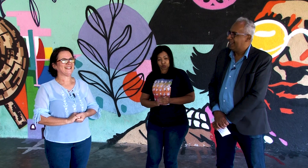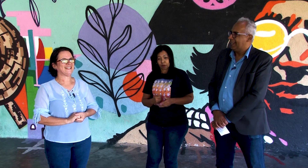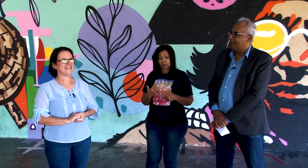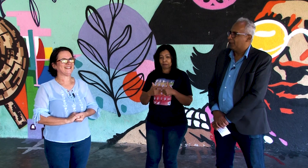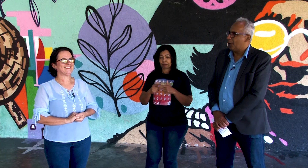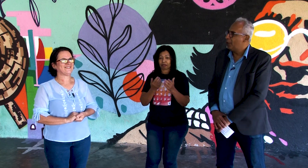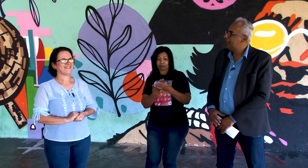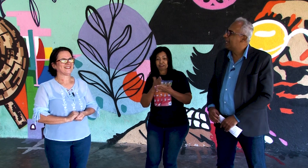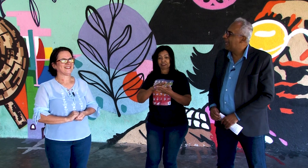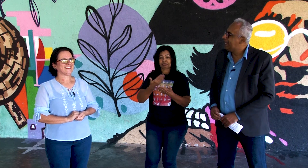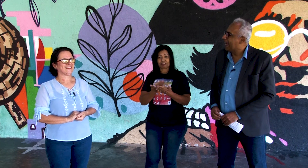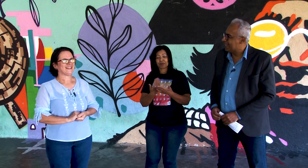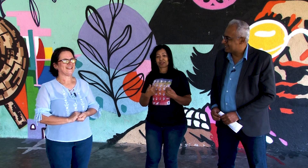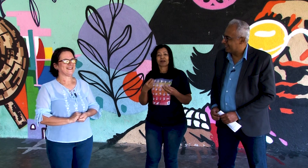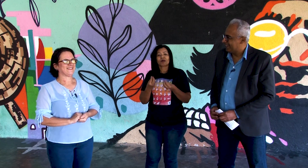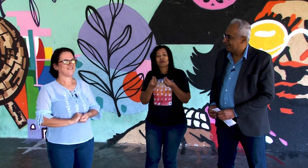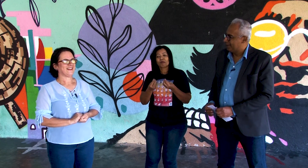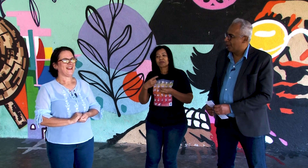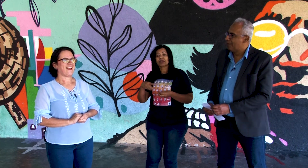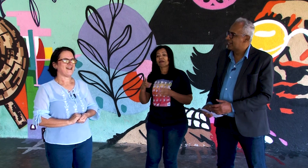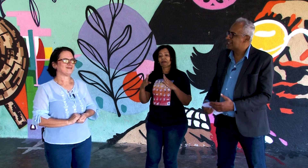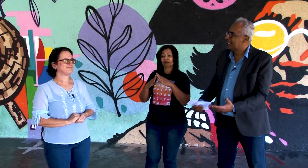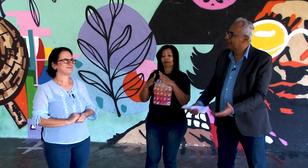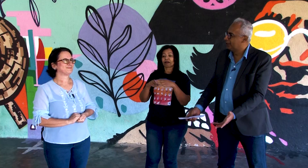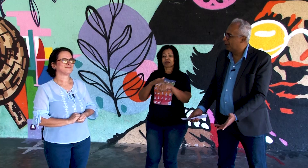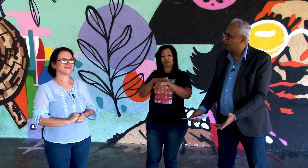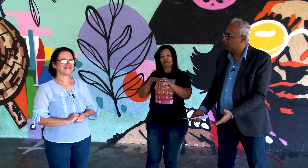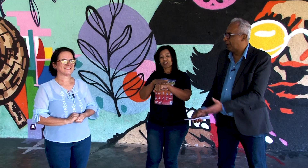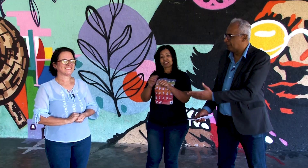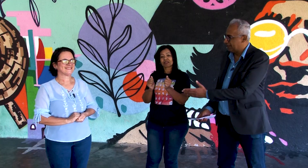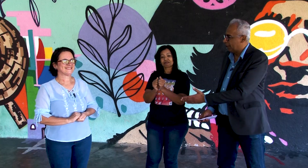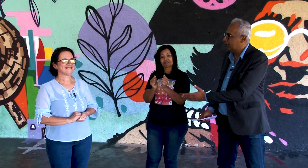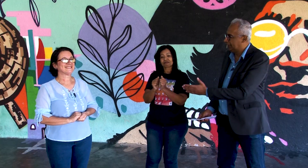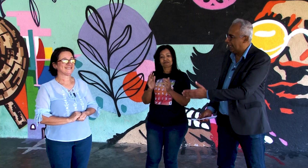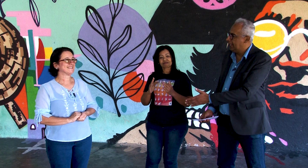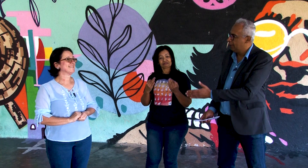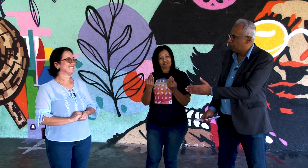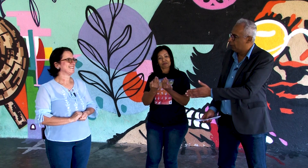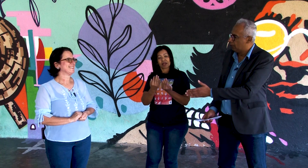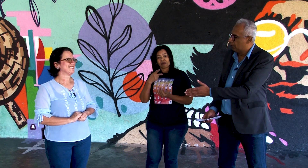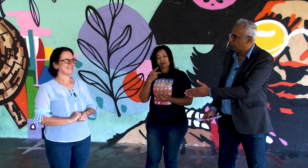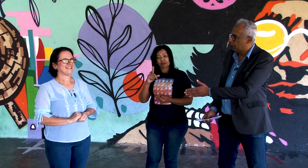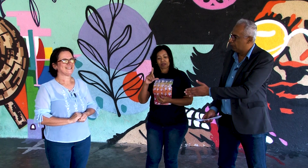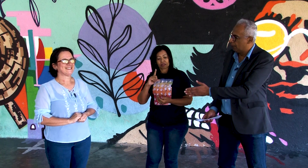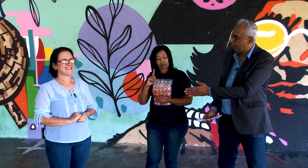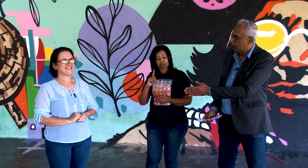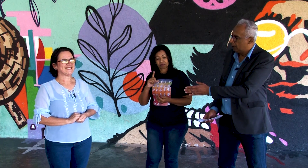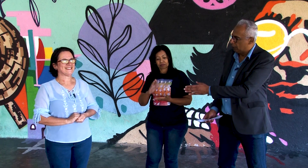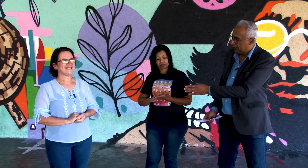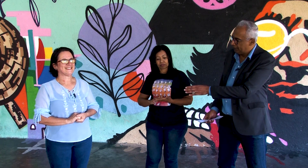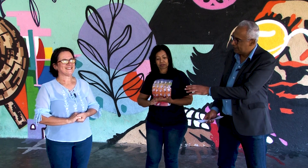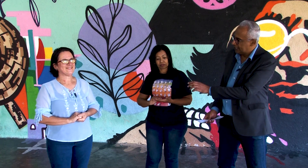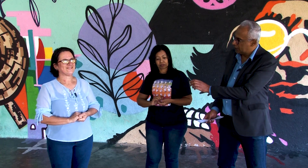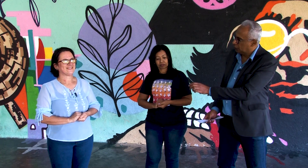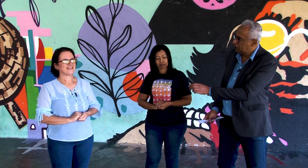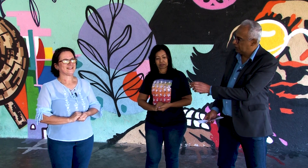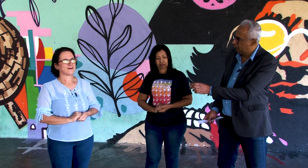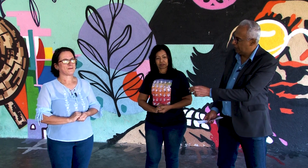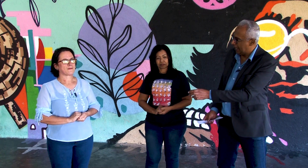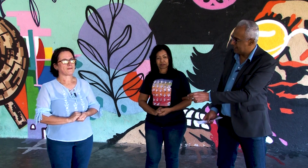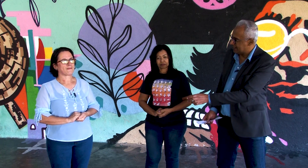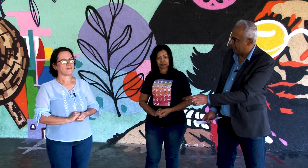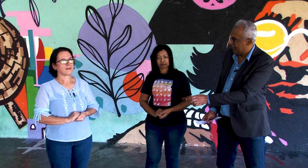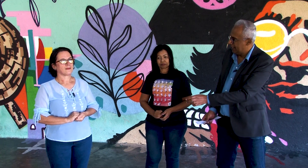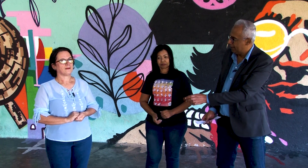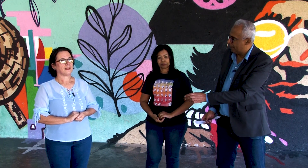né? Como que é em casa conversar? Você falou que tem um deficiente auditivo